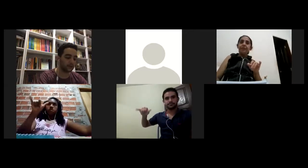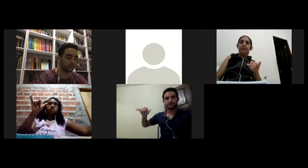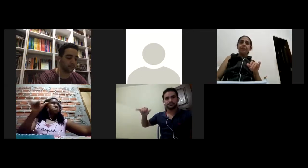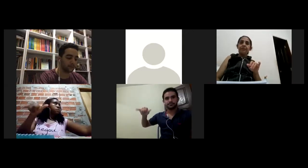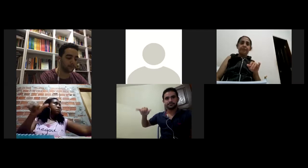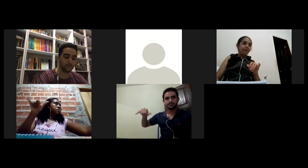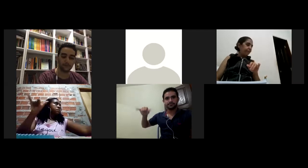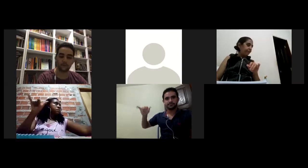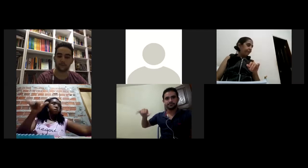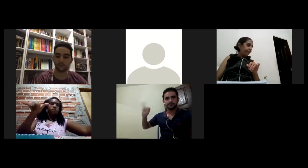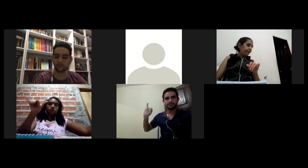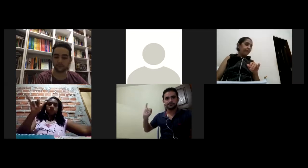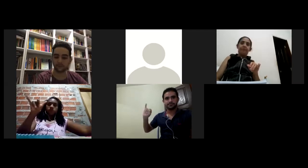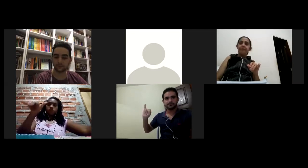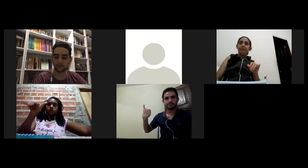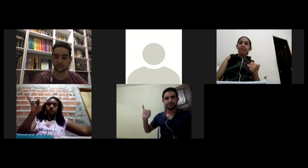I.